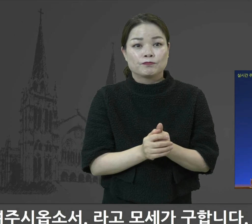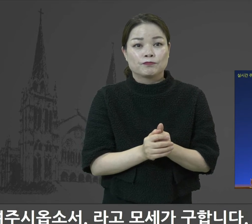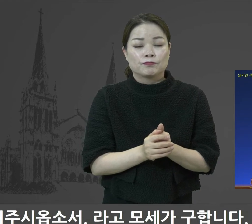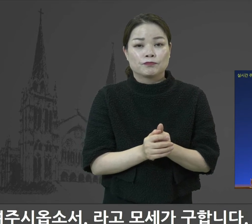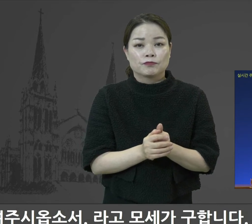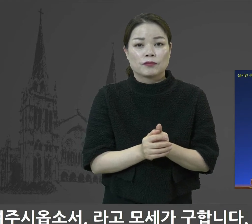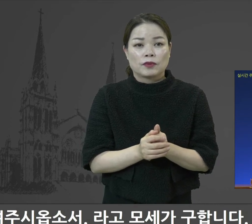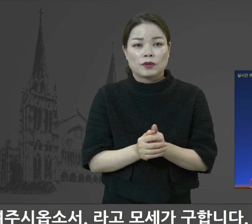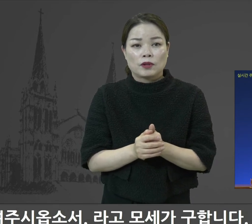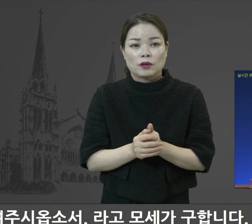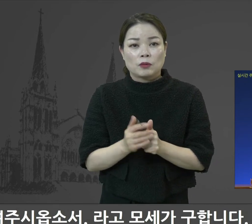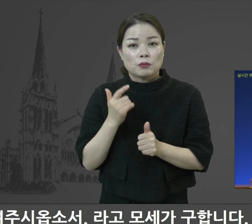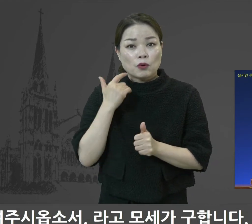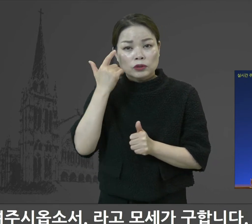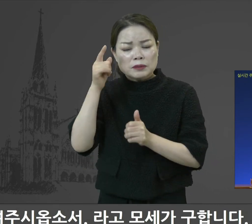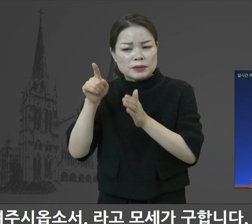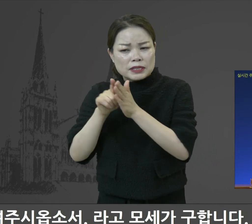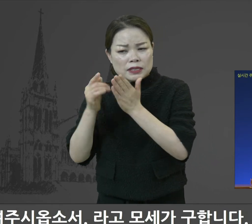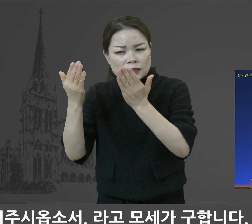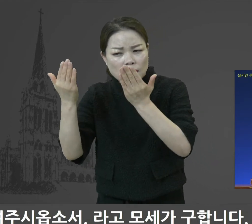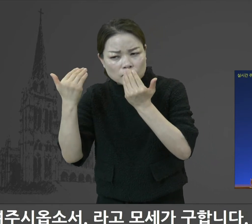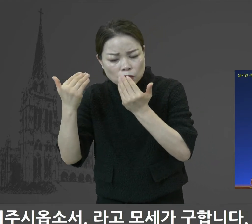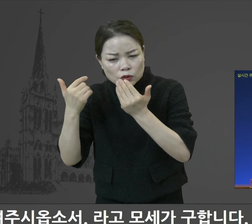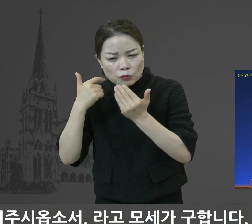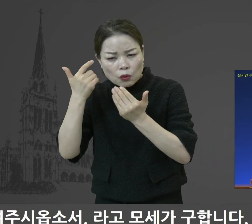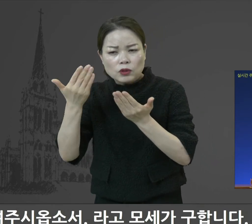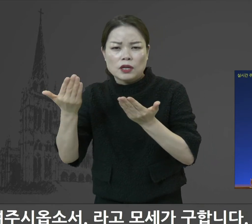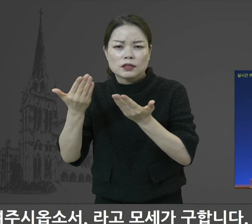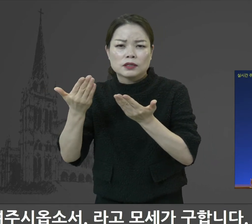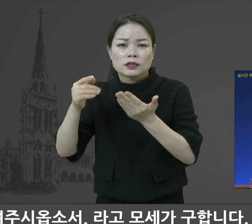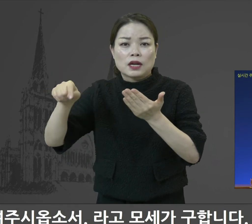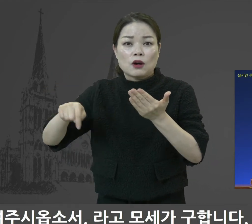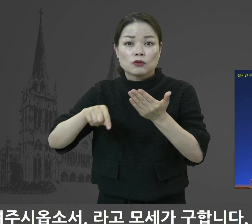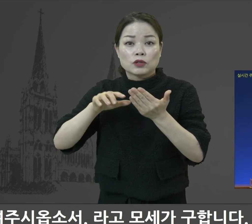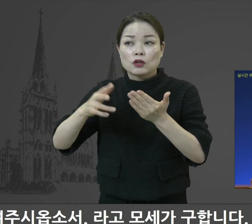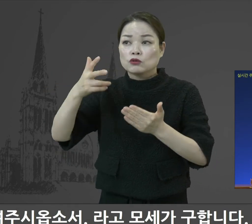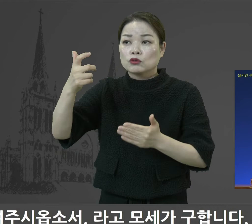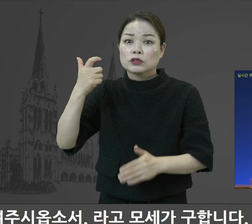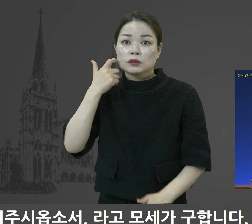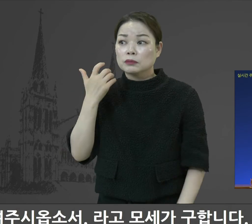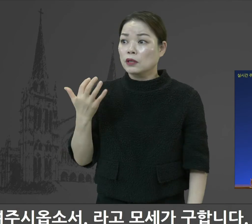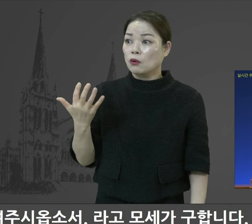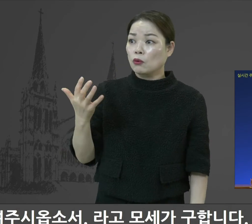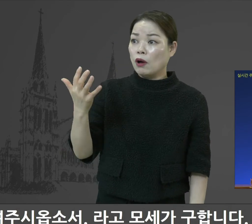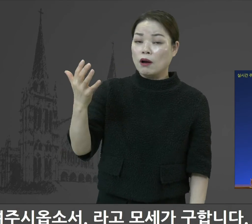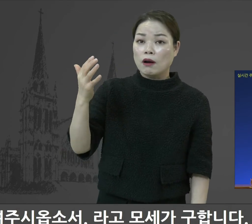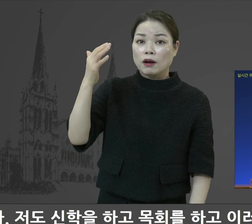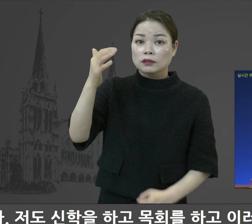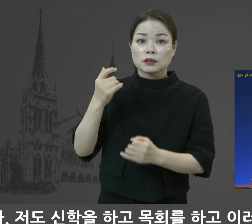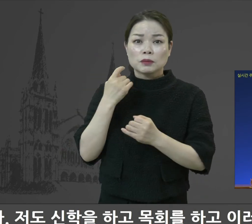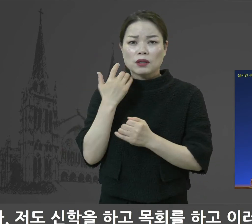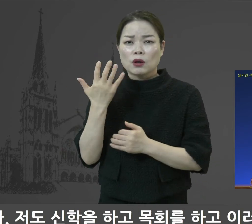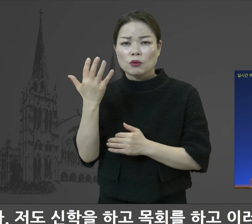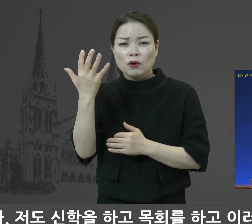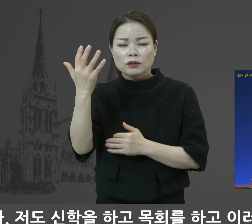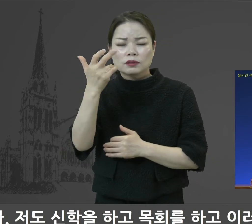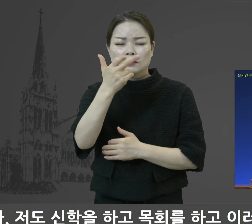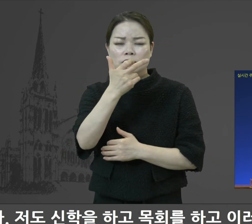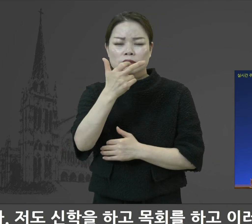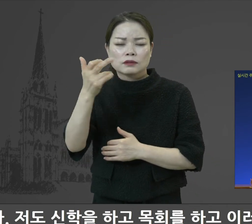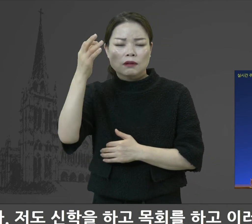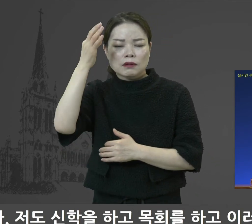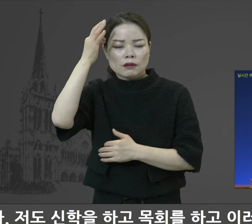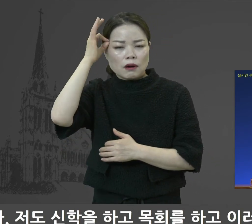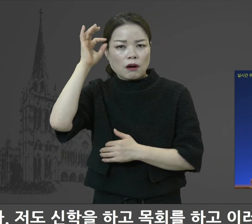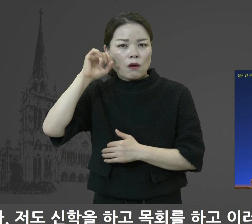저도 신학을 하고 목회를 하고 이런 가운데 주님의 영광, 하나님의 영광이라는 게 얼마나 크고